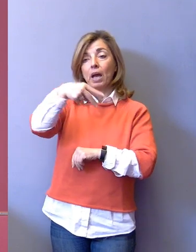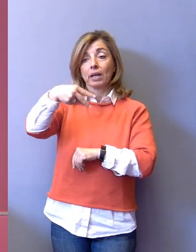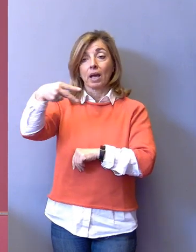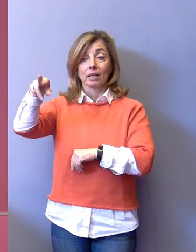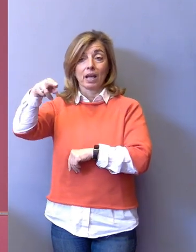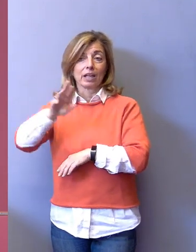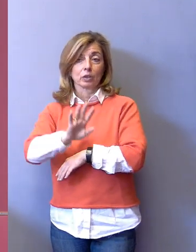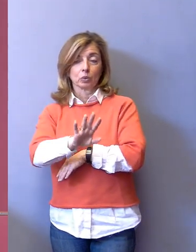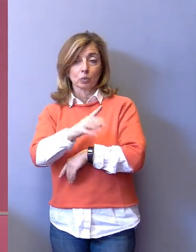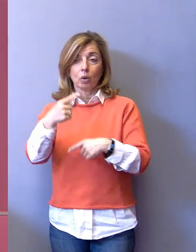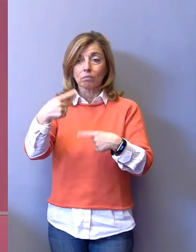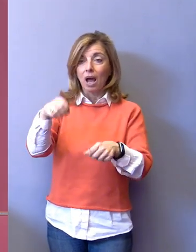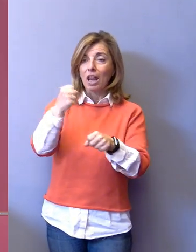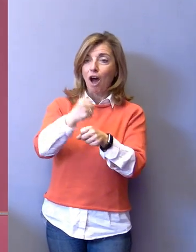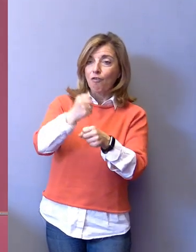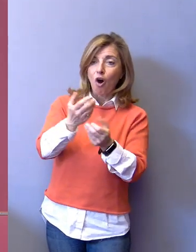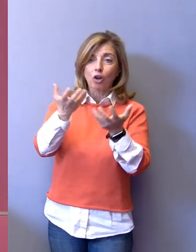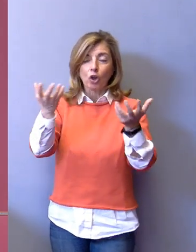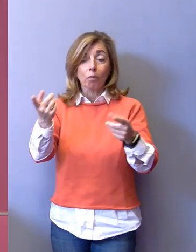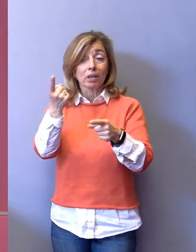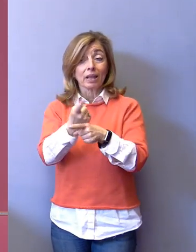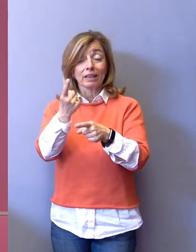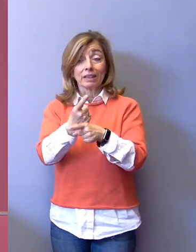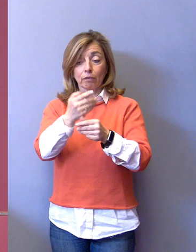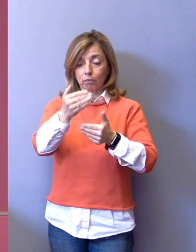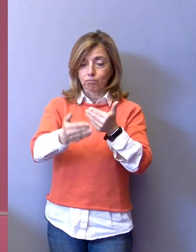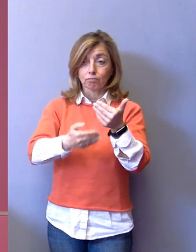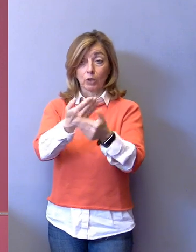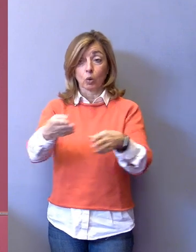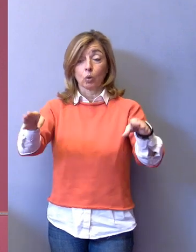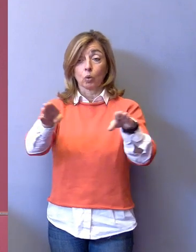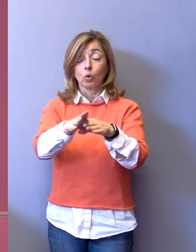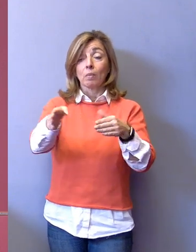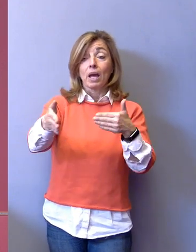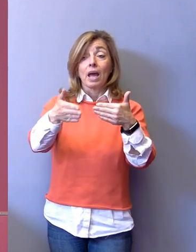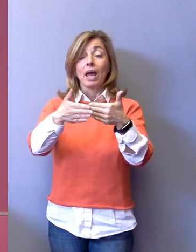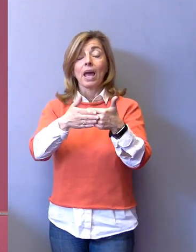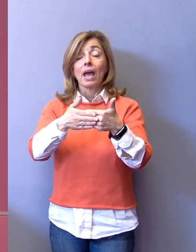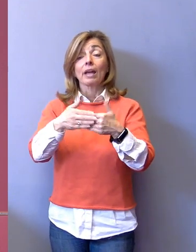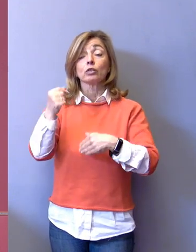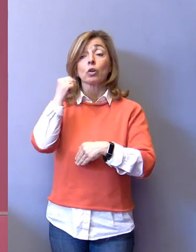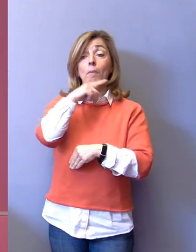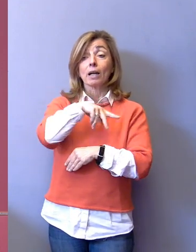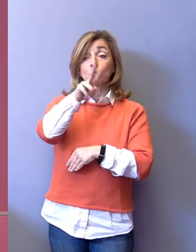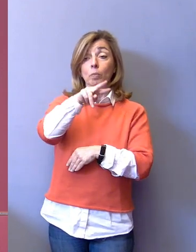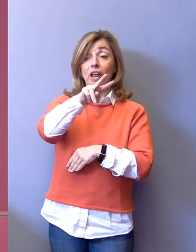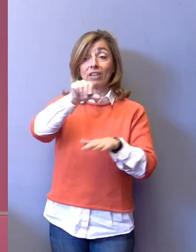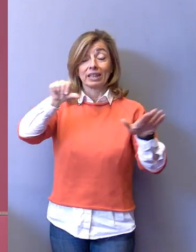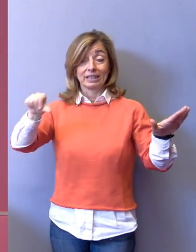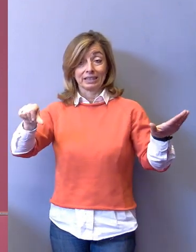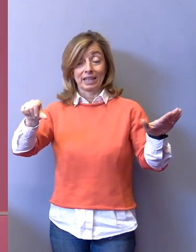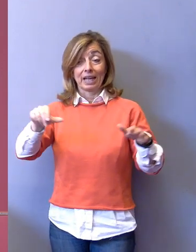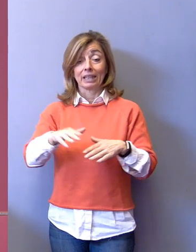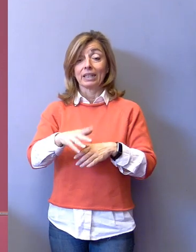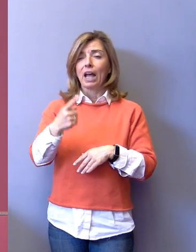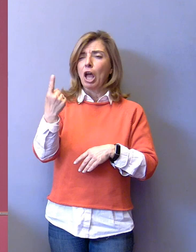i lavori e le opere dovranno essere concluse entro marzo del 2026 in uno dei due casi